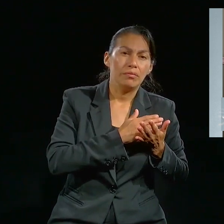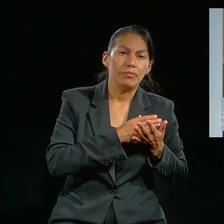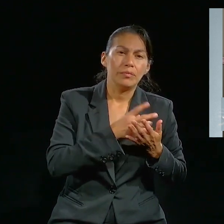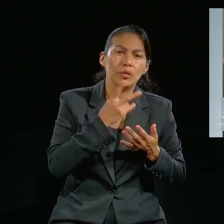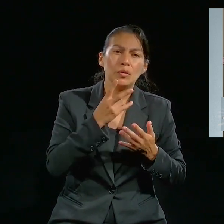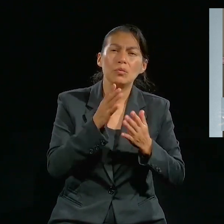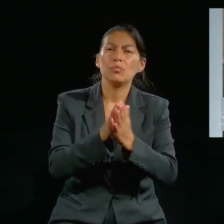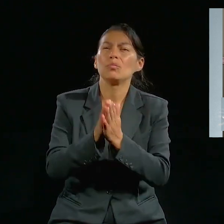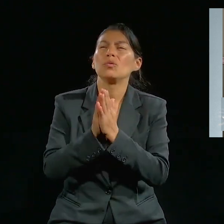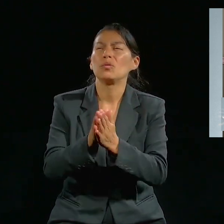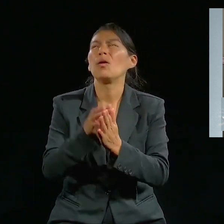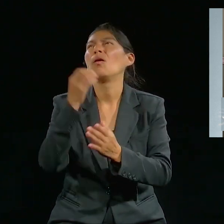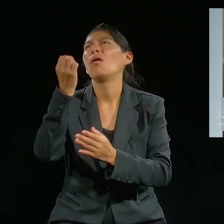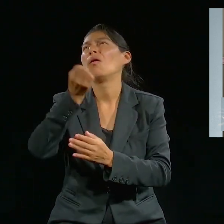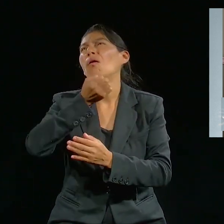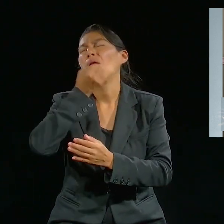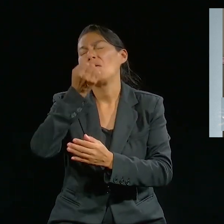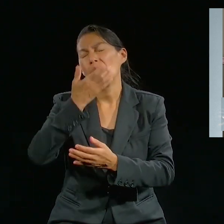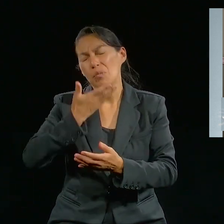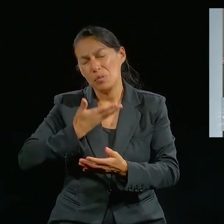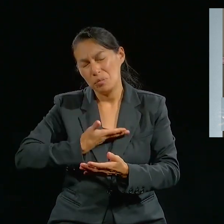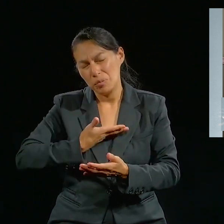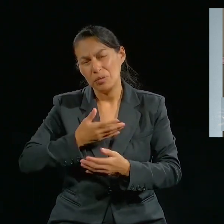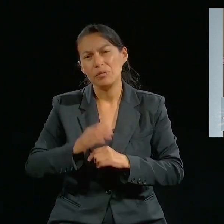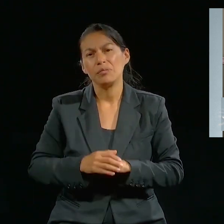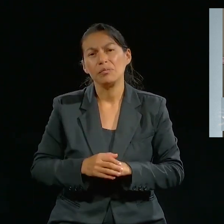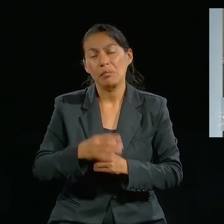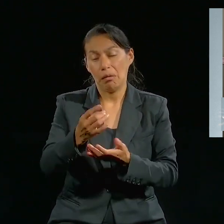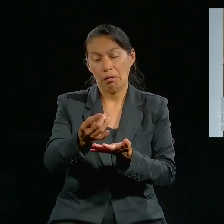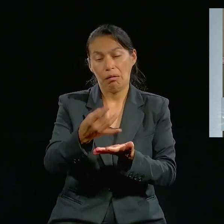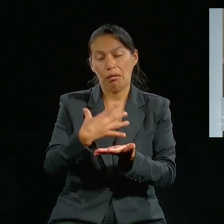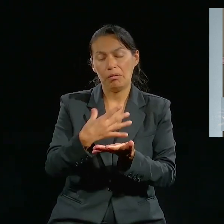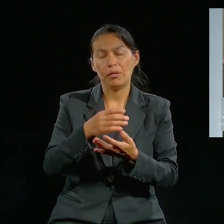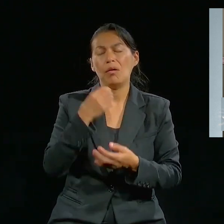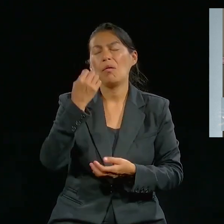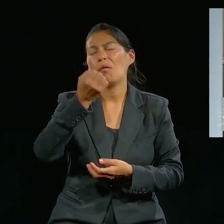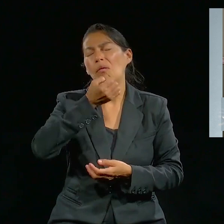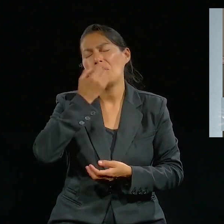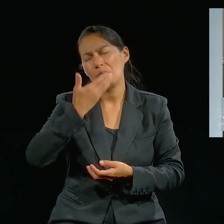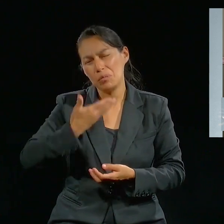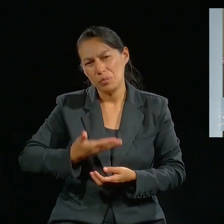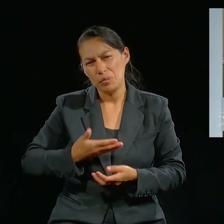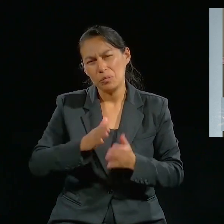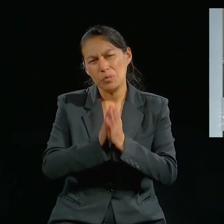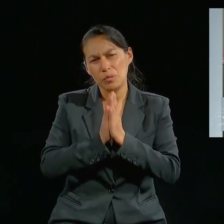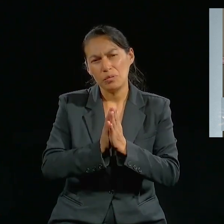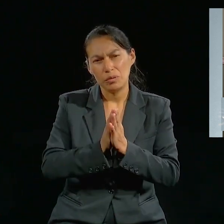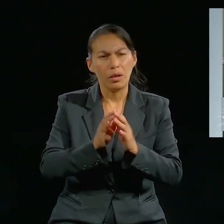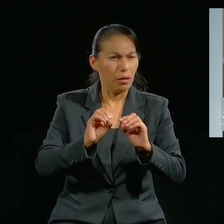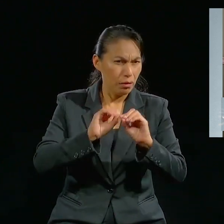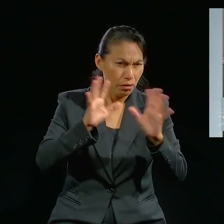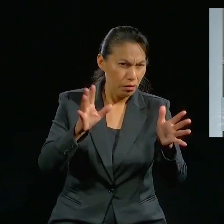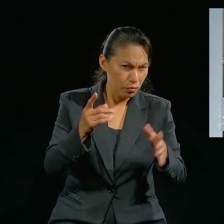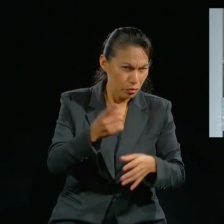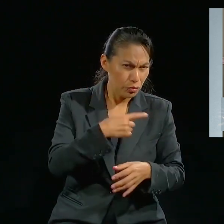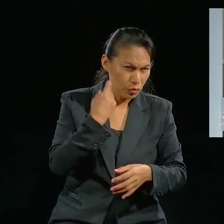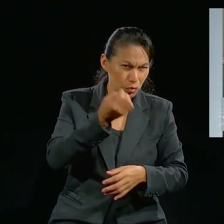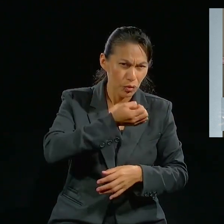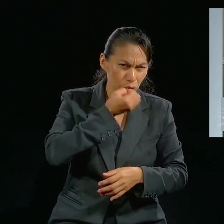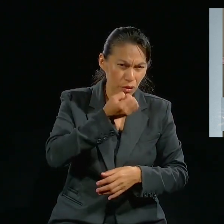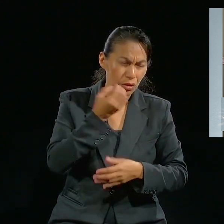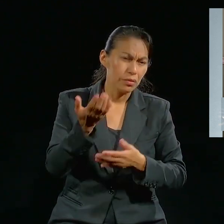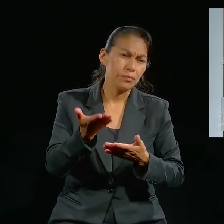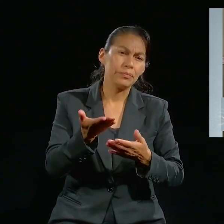oren por mí oren por mí por favor estaremos orando por ti Javier